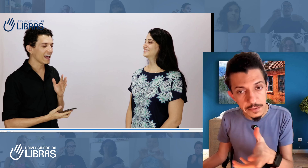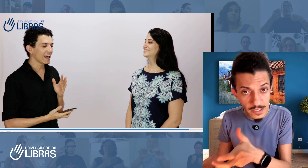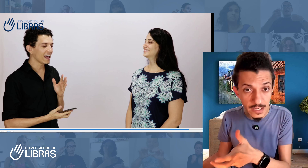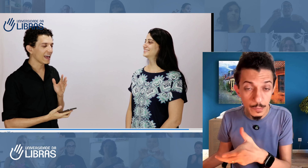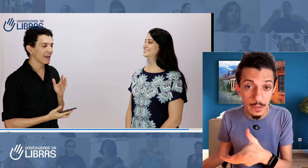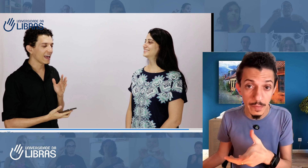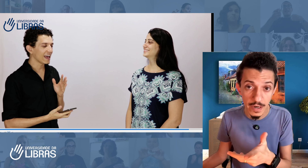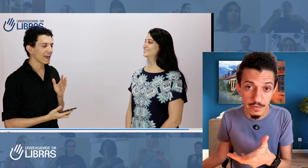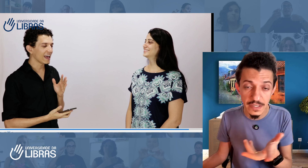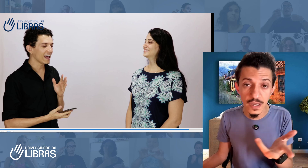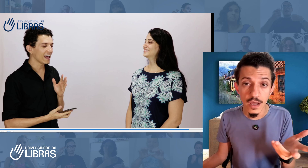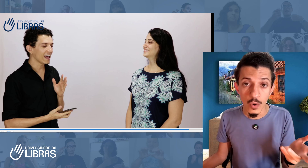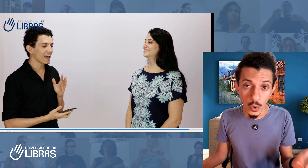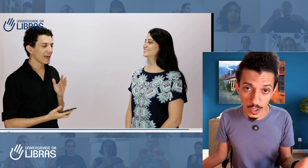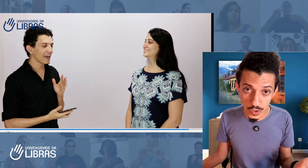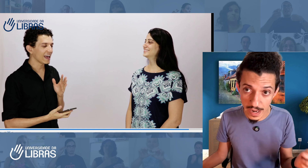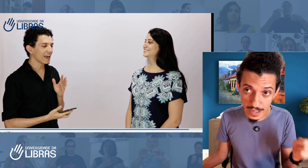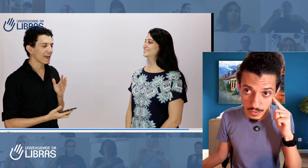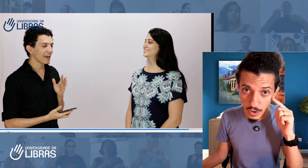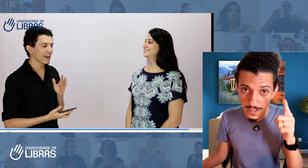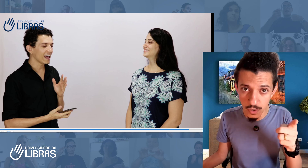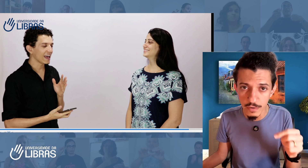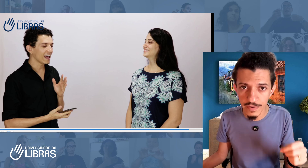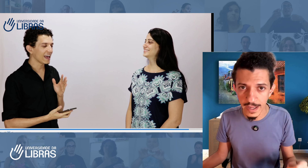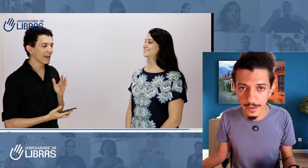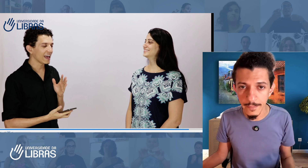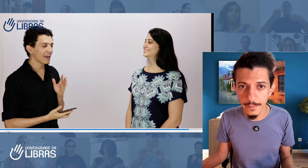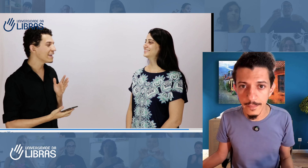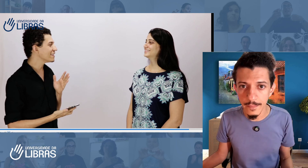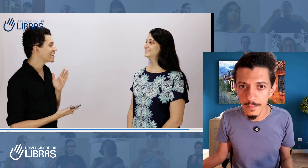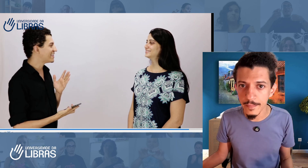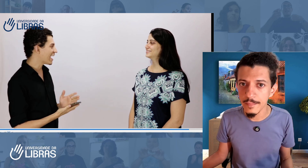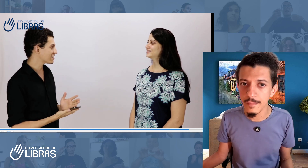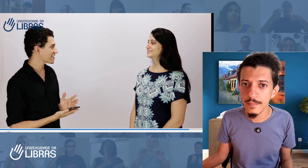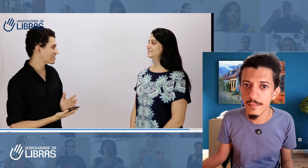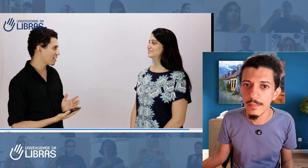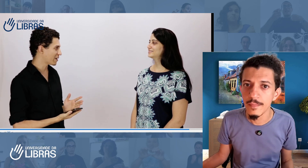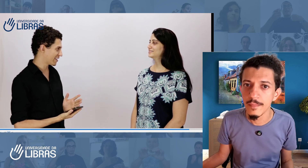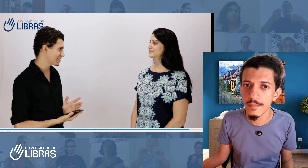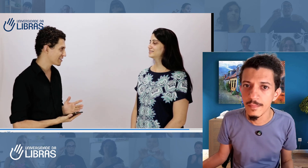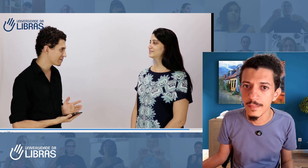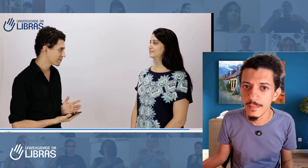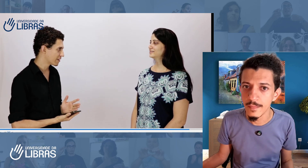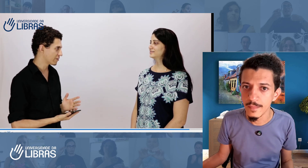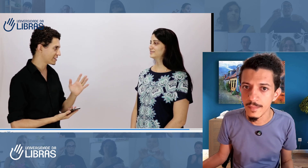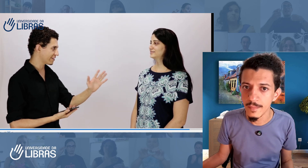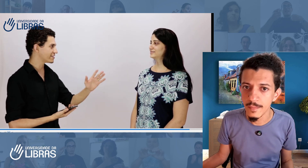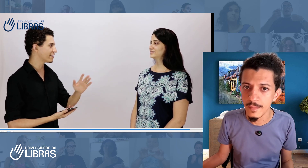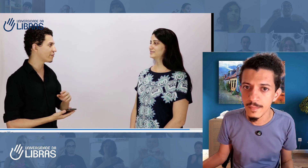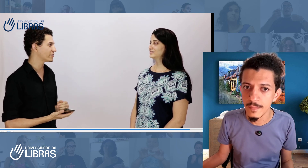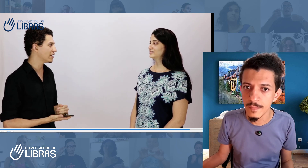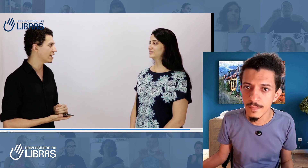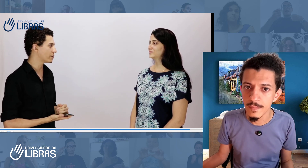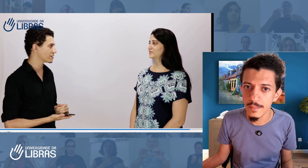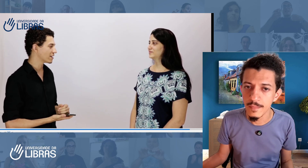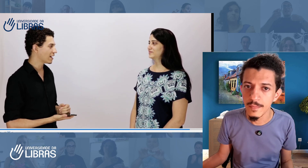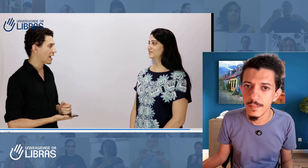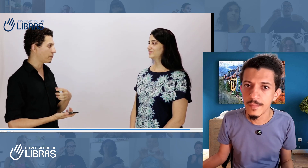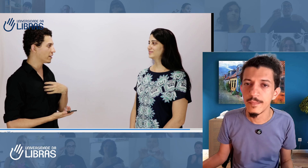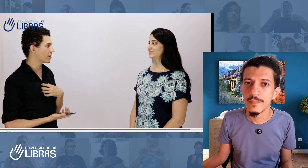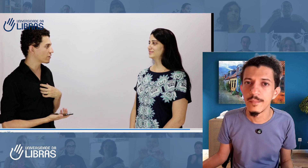estávamos lançando pela primeira vez o nosso método. Olha só o que eu falei. Em 10 semanas, você vai ser fluente